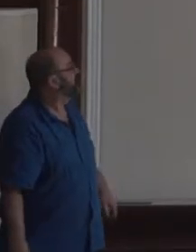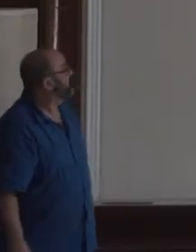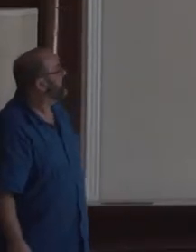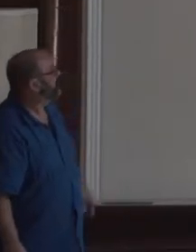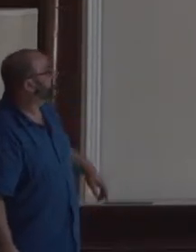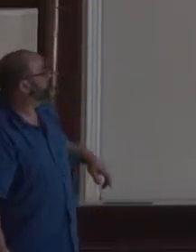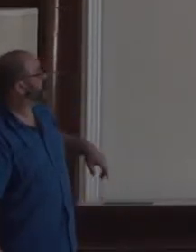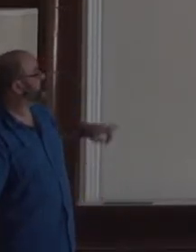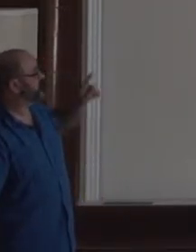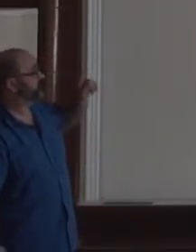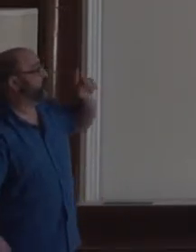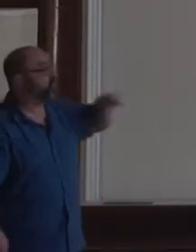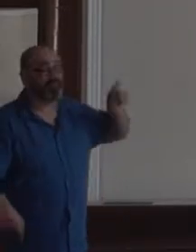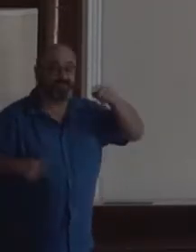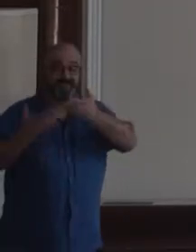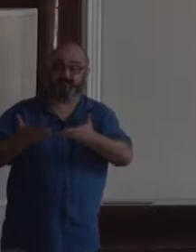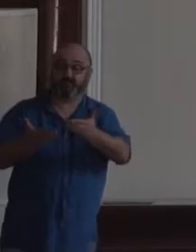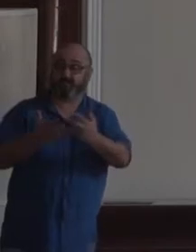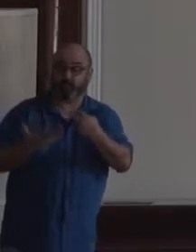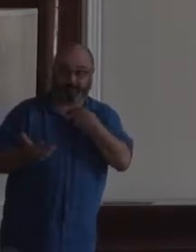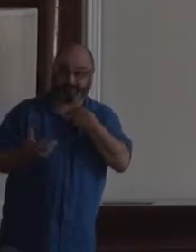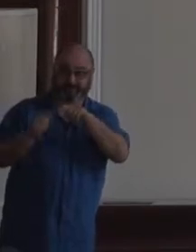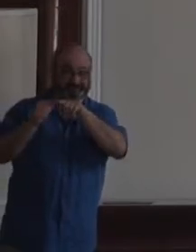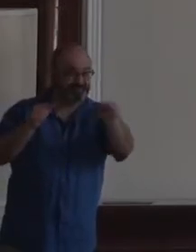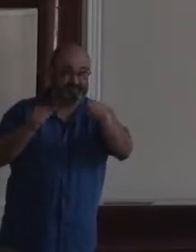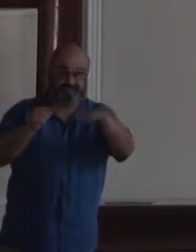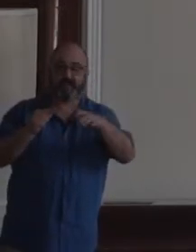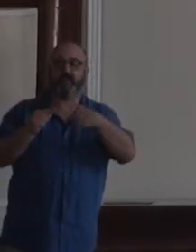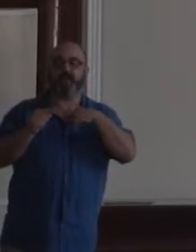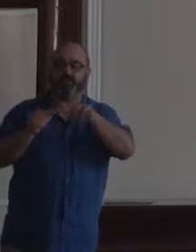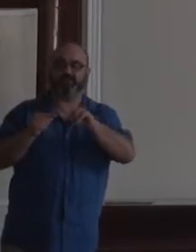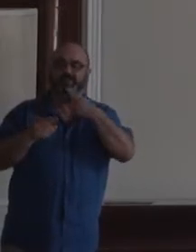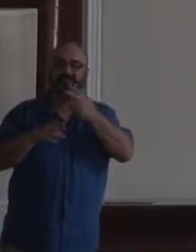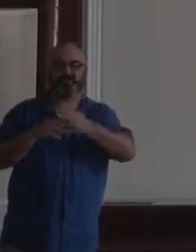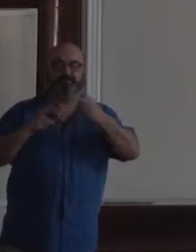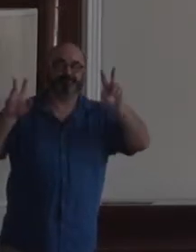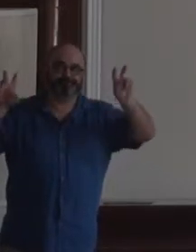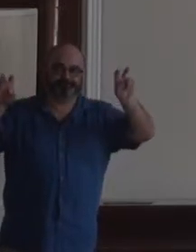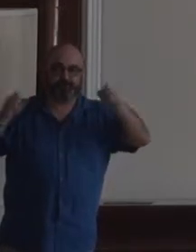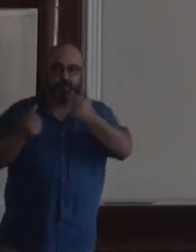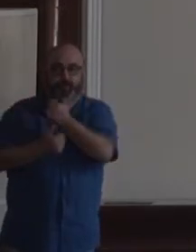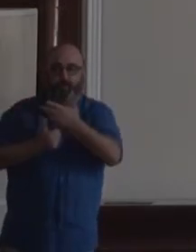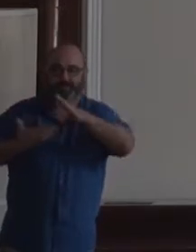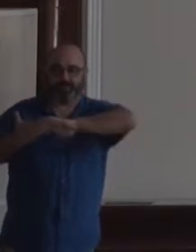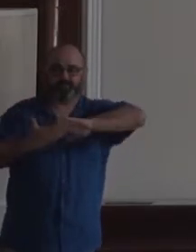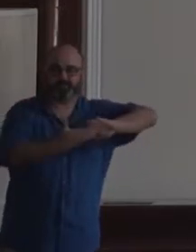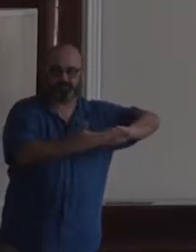Donc, ce qu'on va devoir faire dans ce cas-là, c'est aller faire du monkey patching. Donc, aller